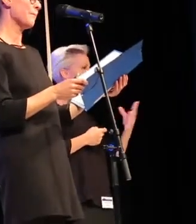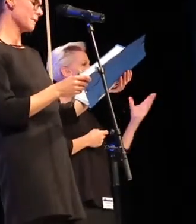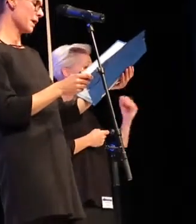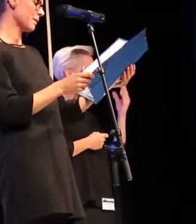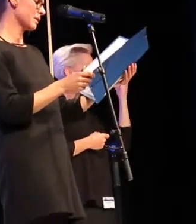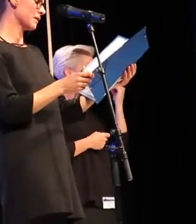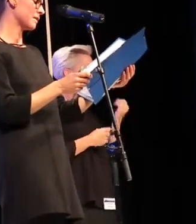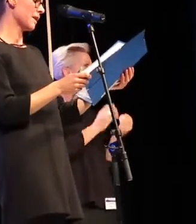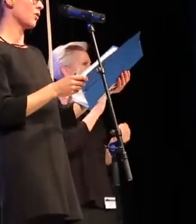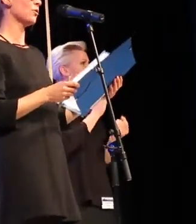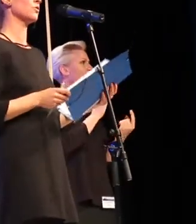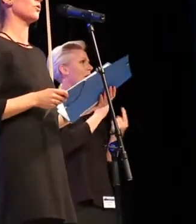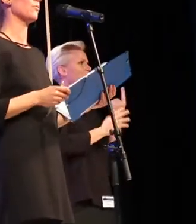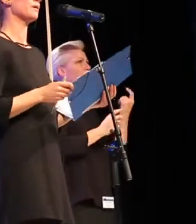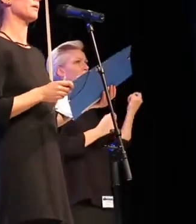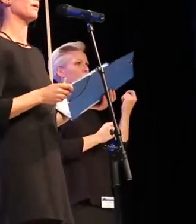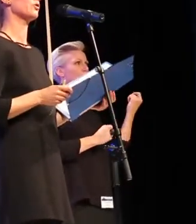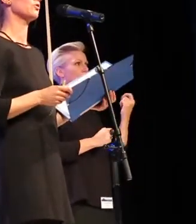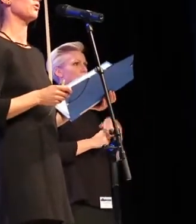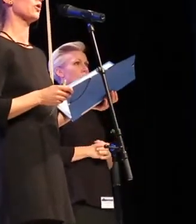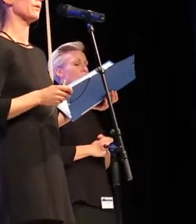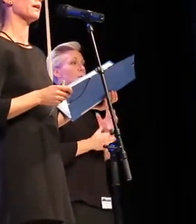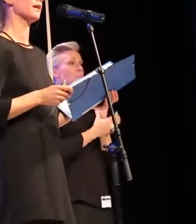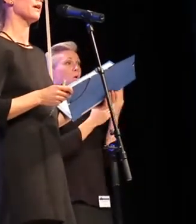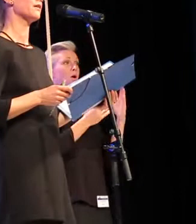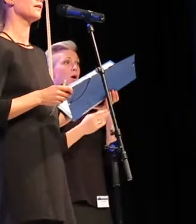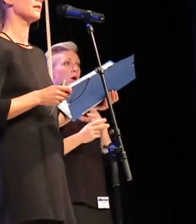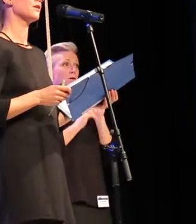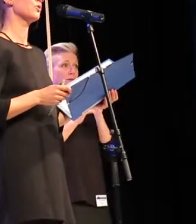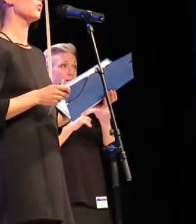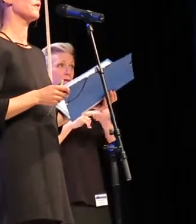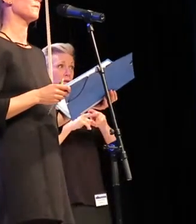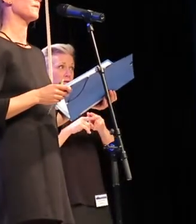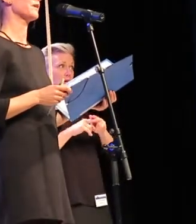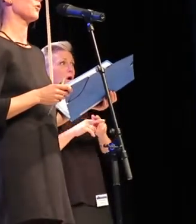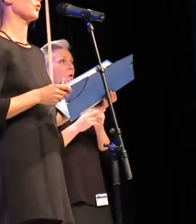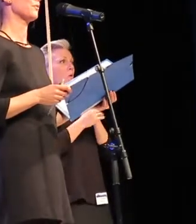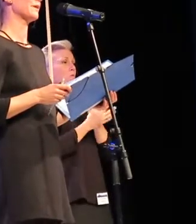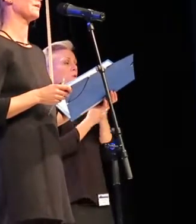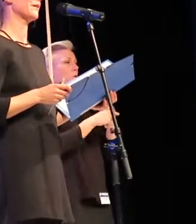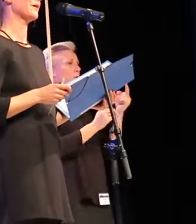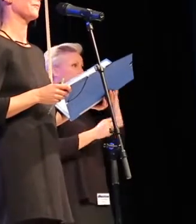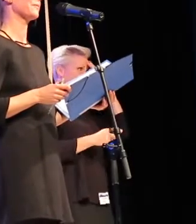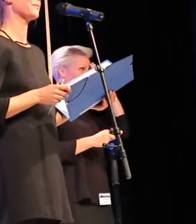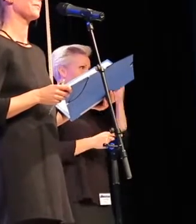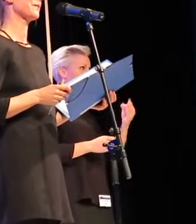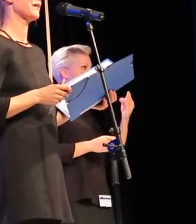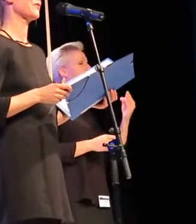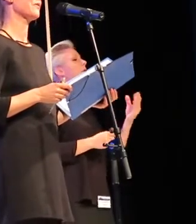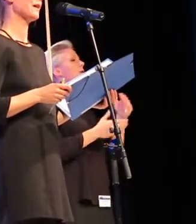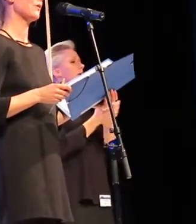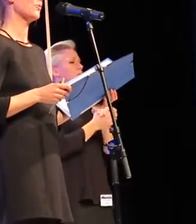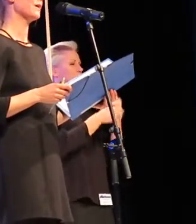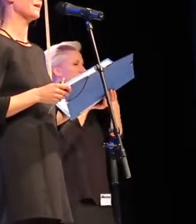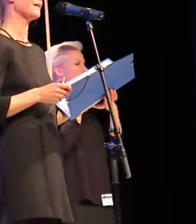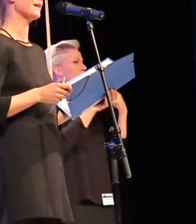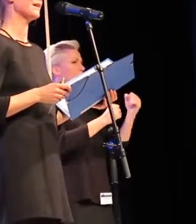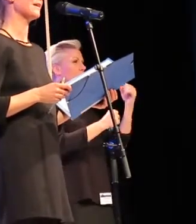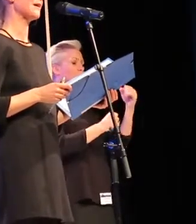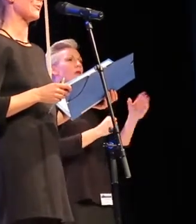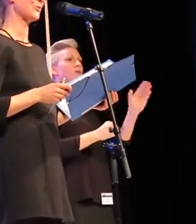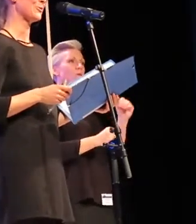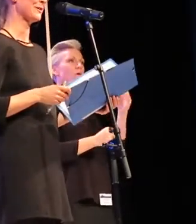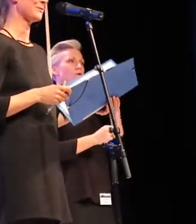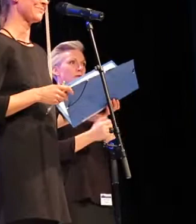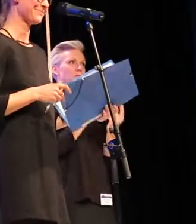många med samma känsla och samma kunskap agerar, då kan vad som helst hända. Välkomna